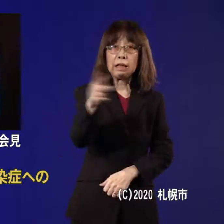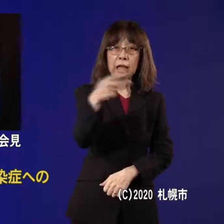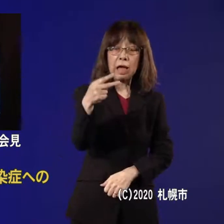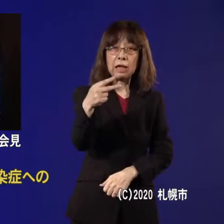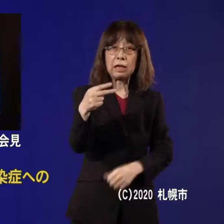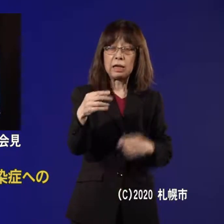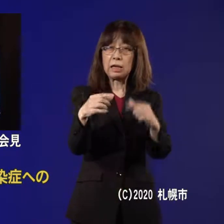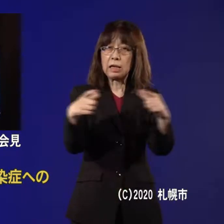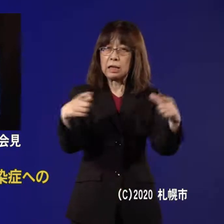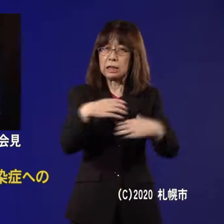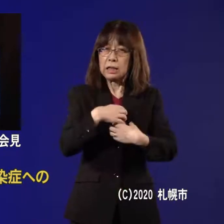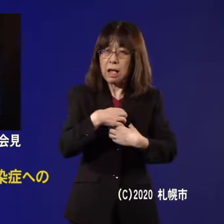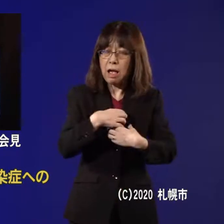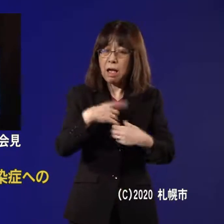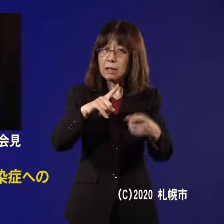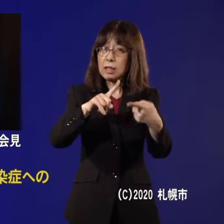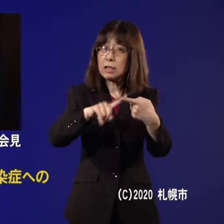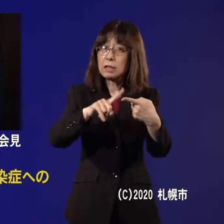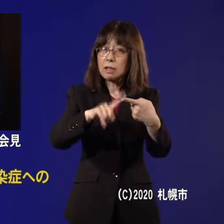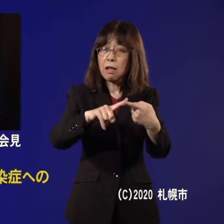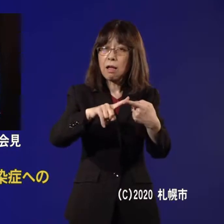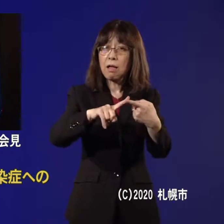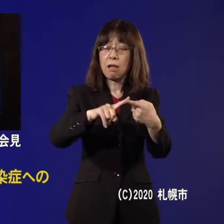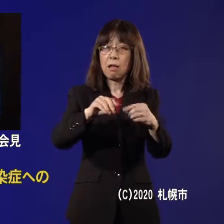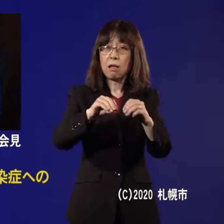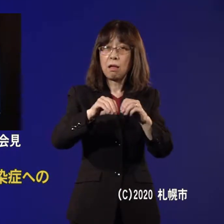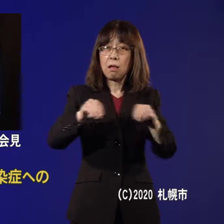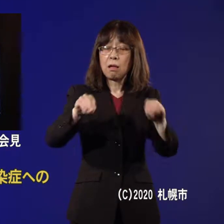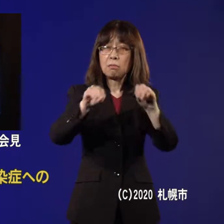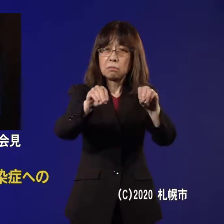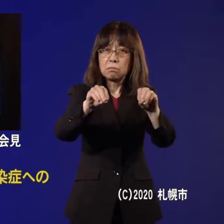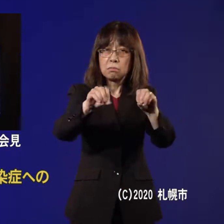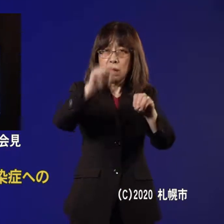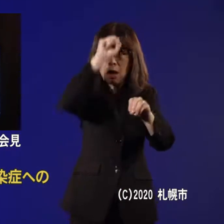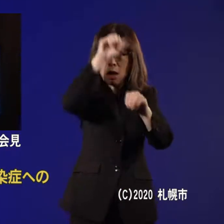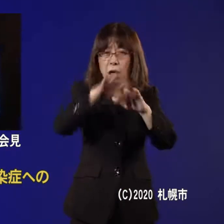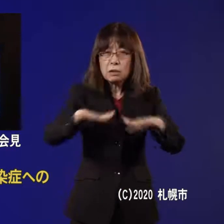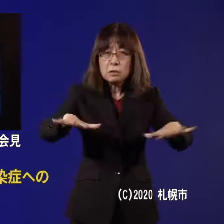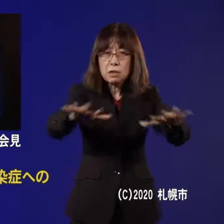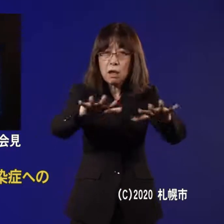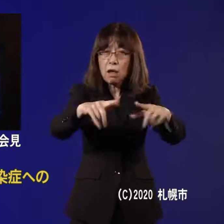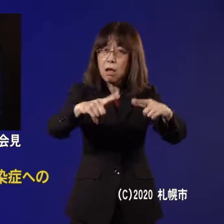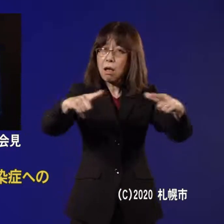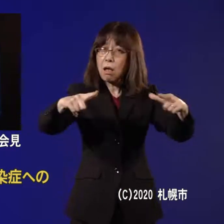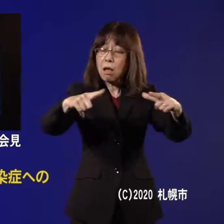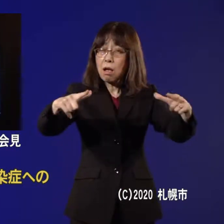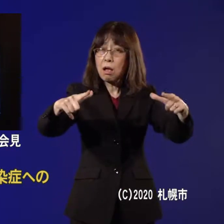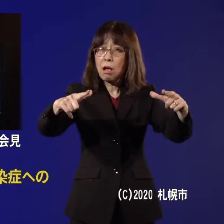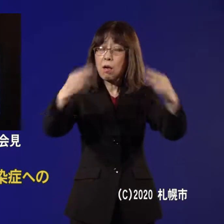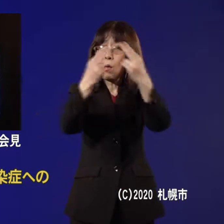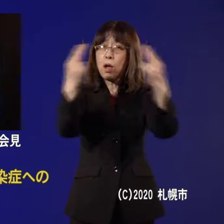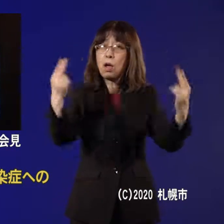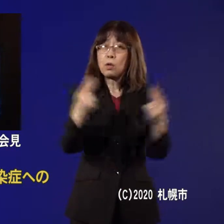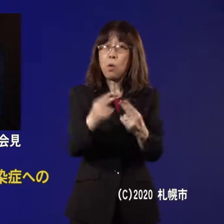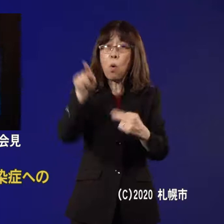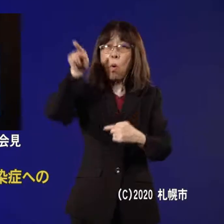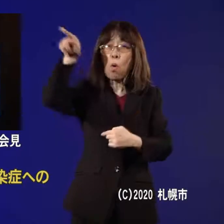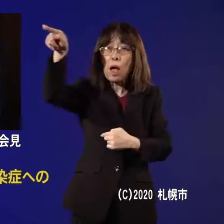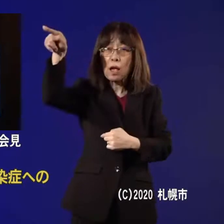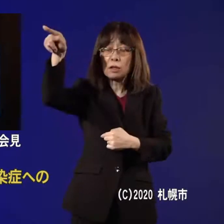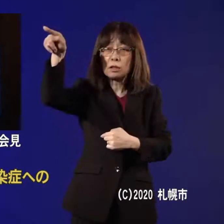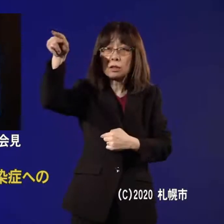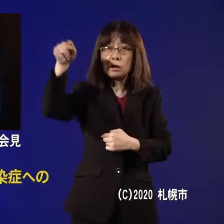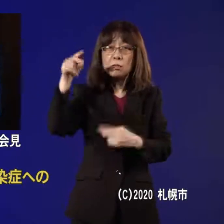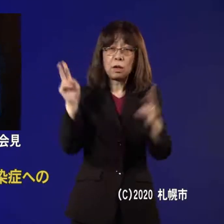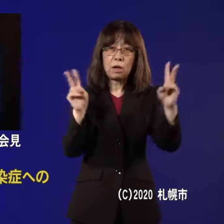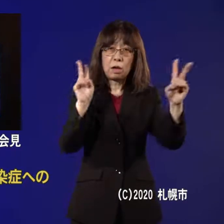患者さんの増加、感染の増加というのは道外からですね、出張 だとか旅行で行かれた